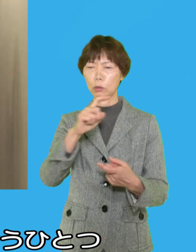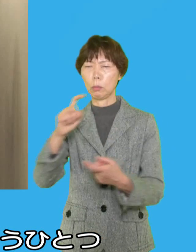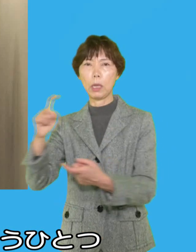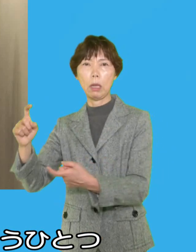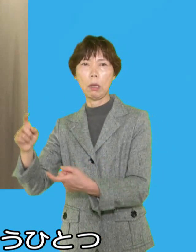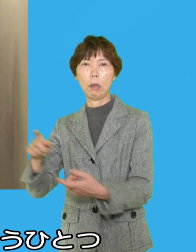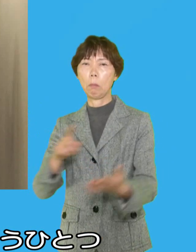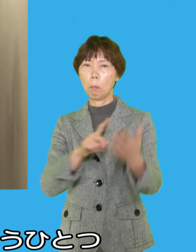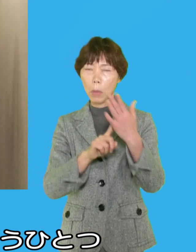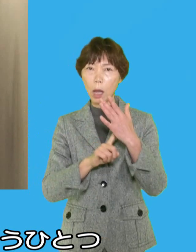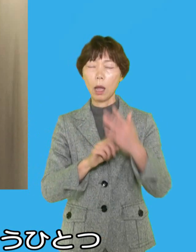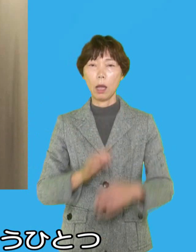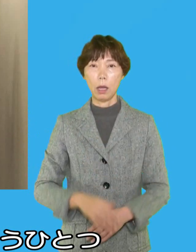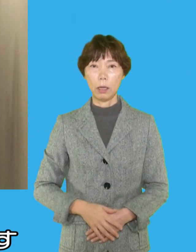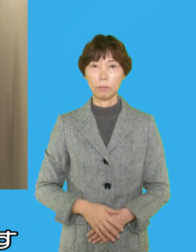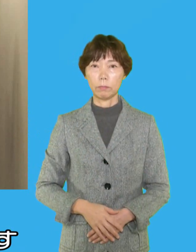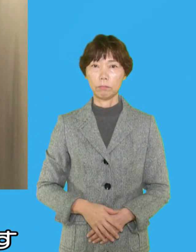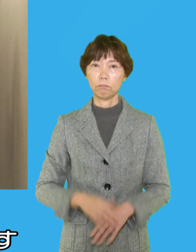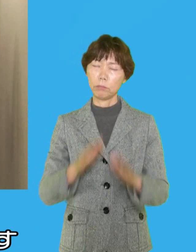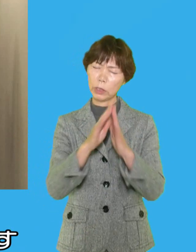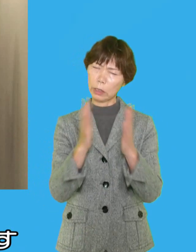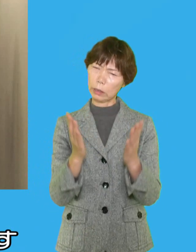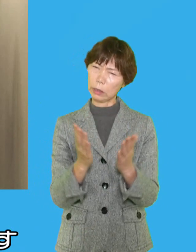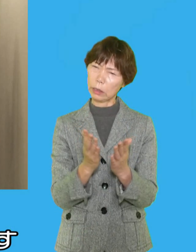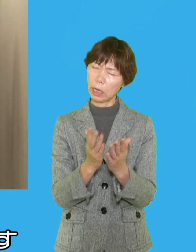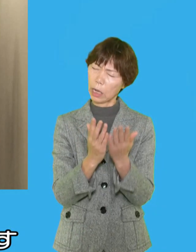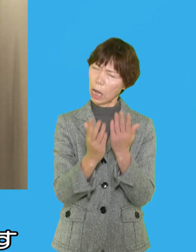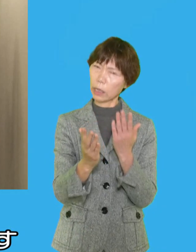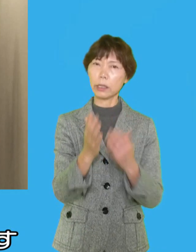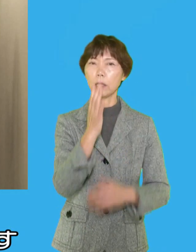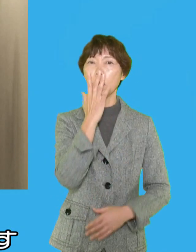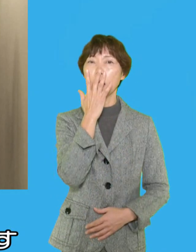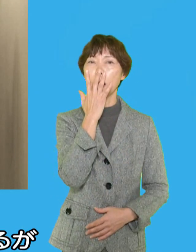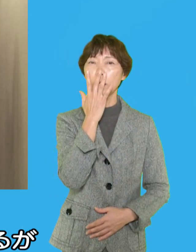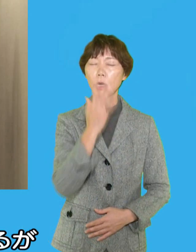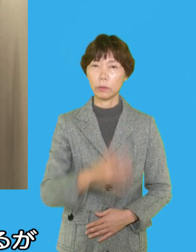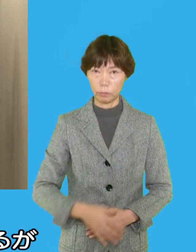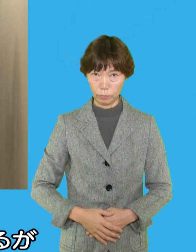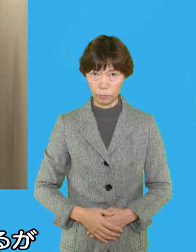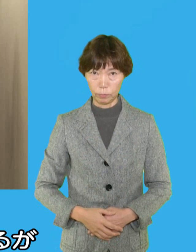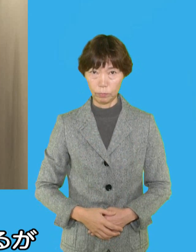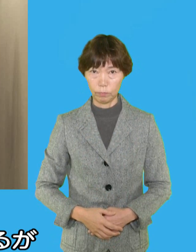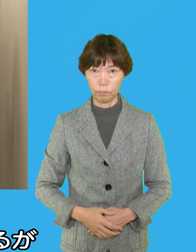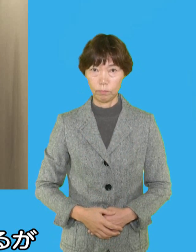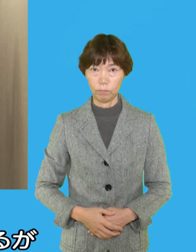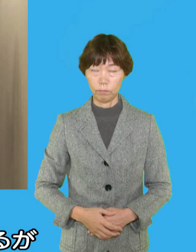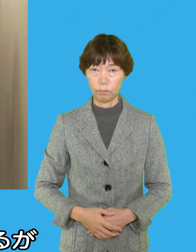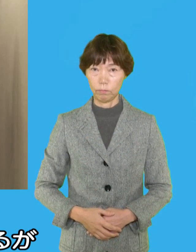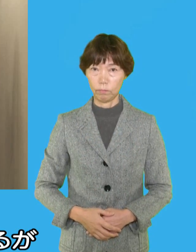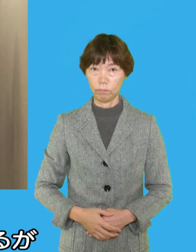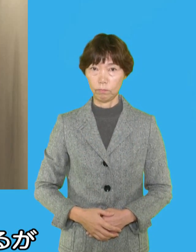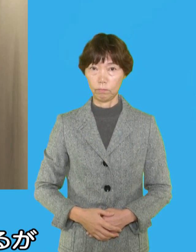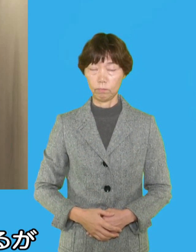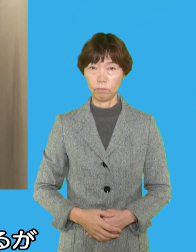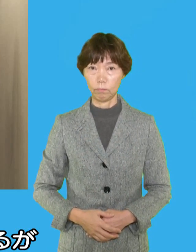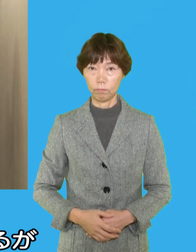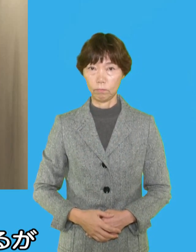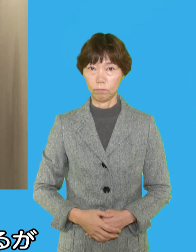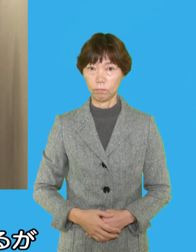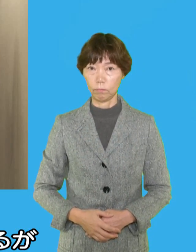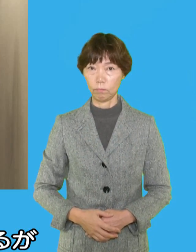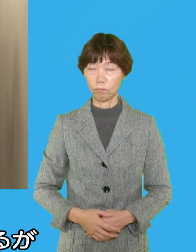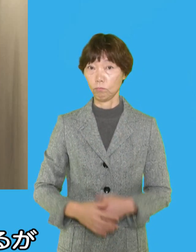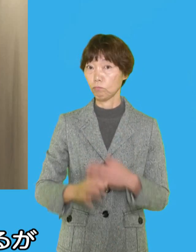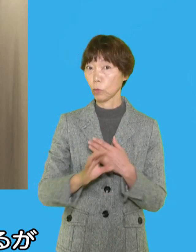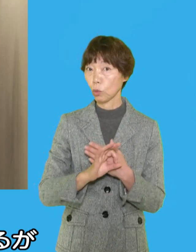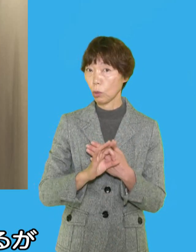このお話全体の位置づけがもう一つふわっとしててよくわからないんですよね。で、要は例えばこれは市